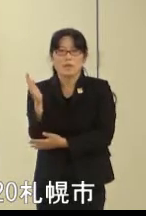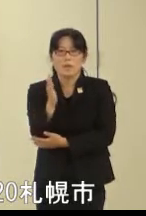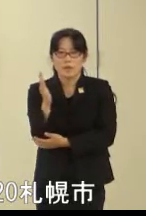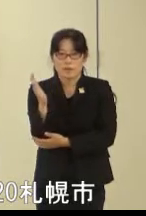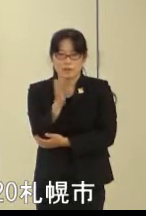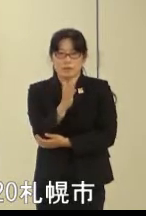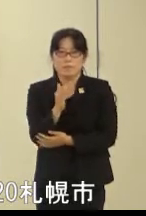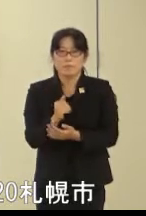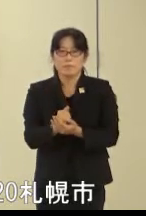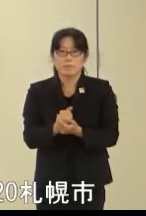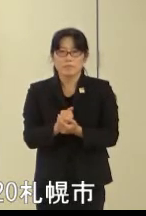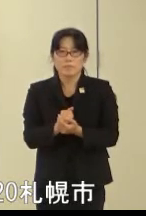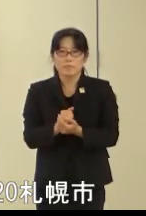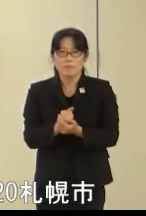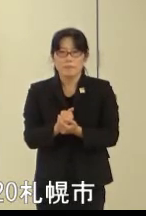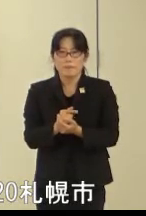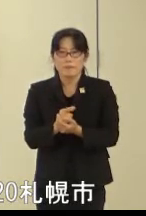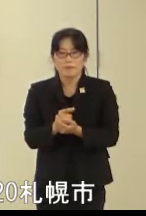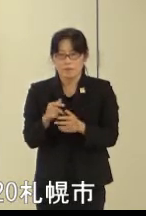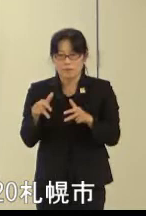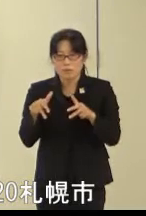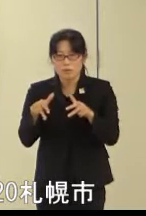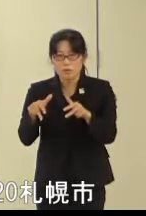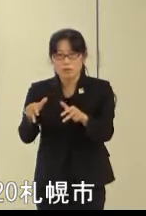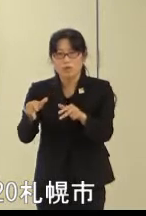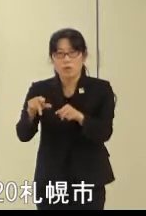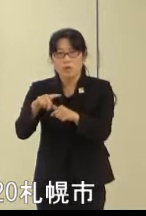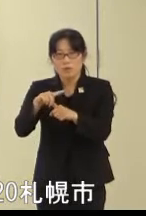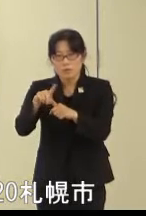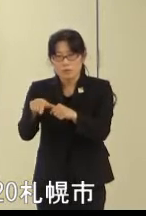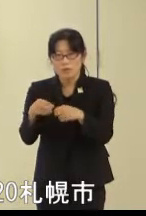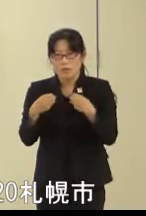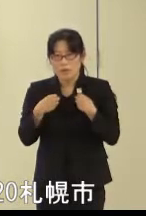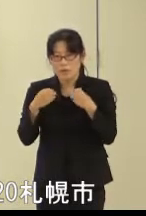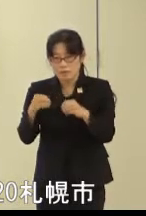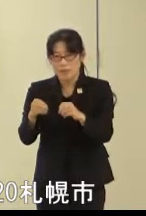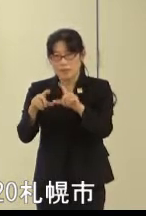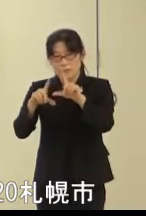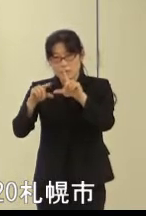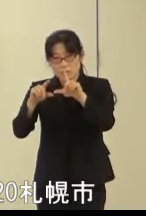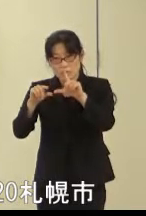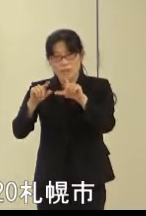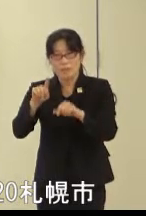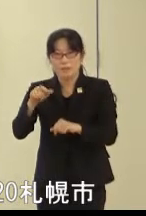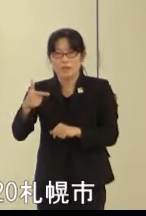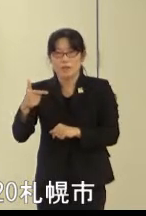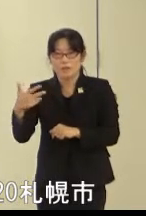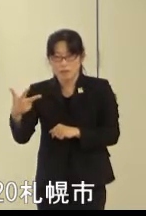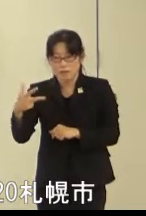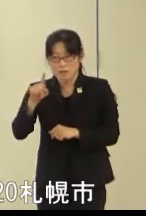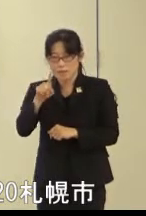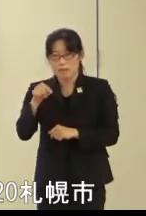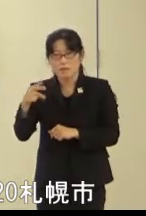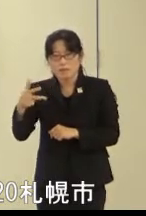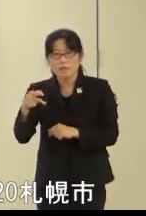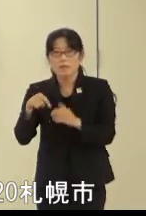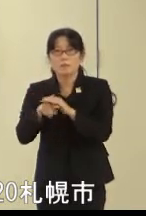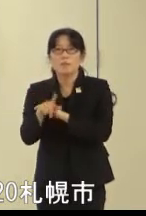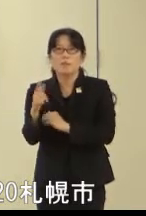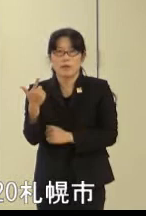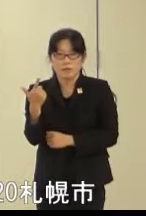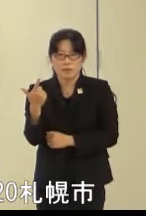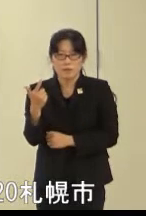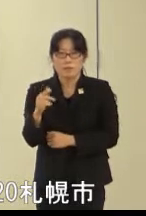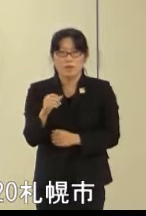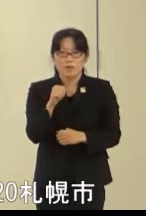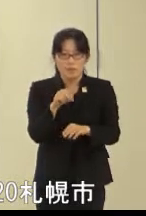これがアセス昨日の陽性率ということにはなりませんけれども臨時